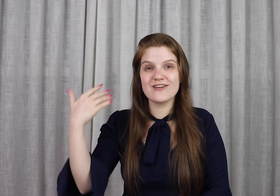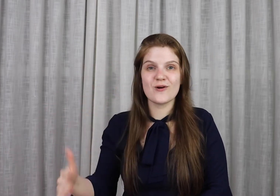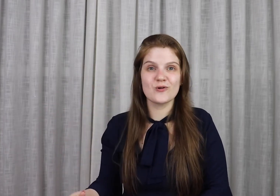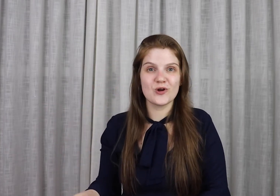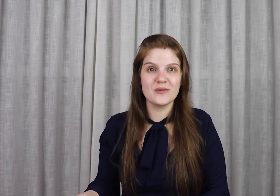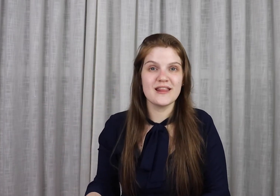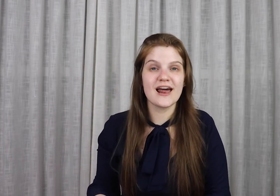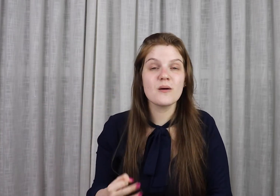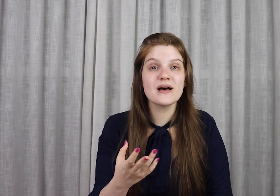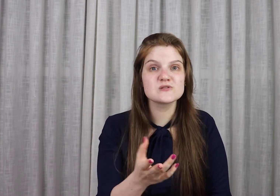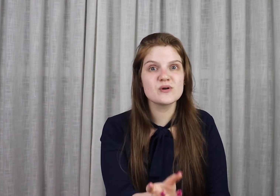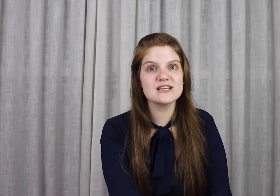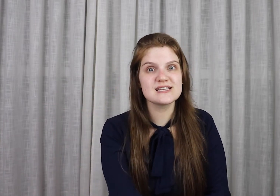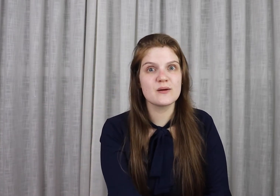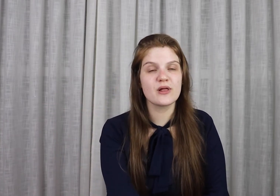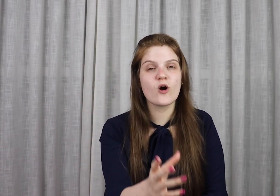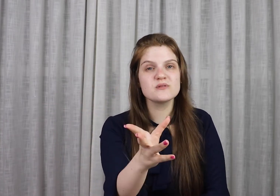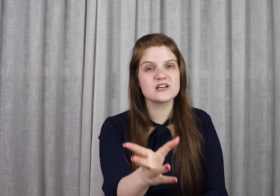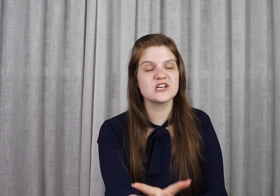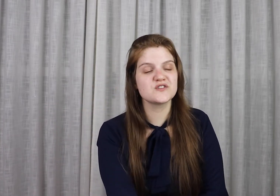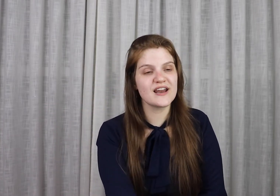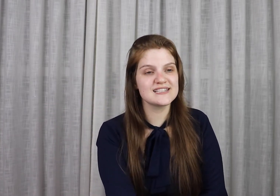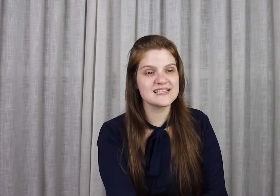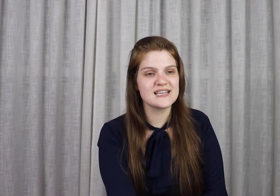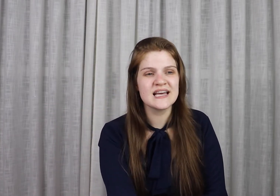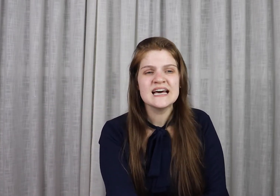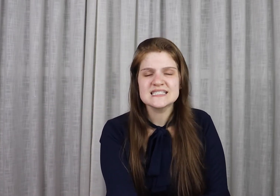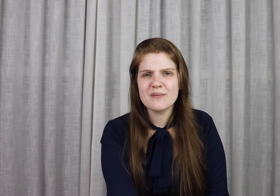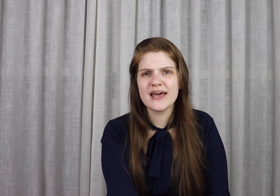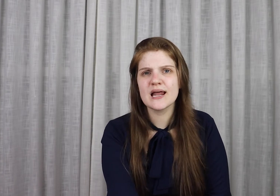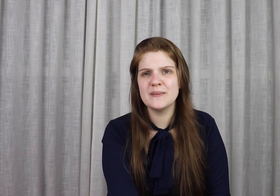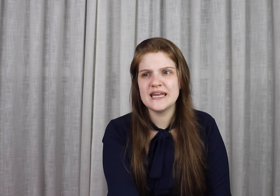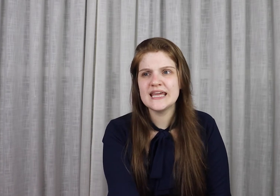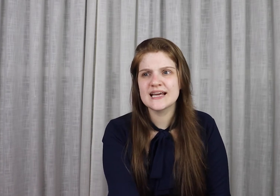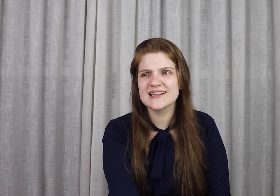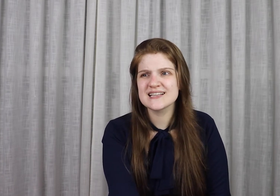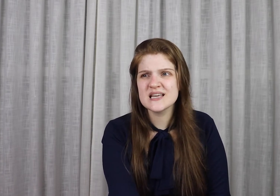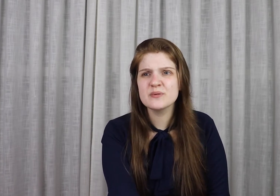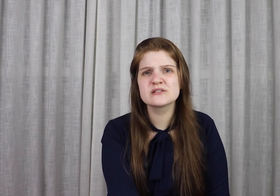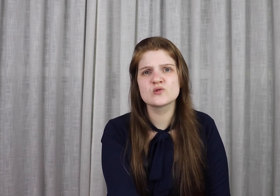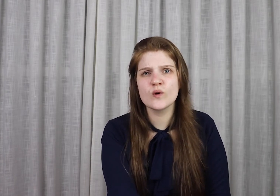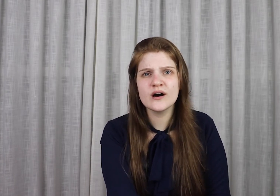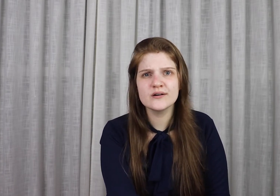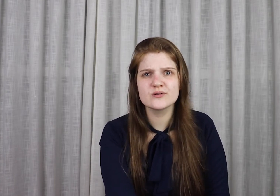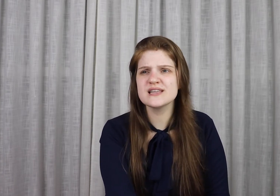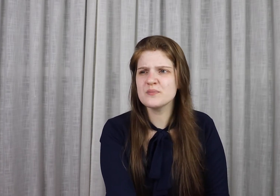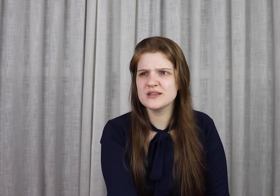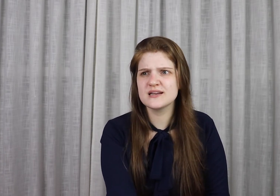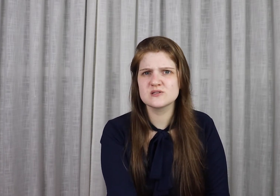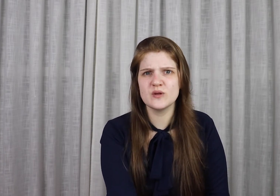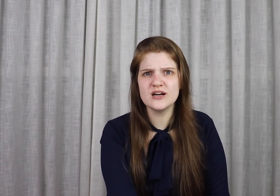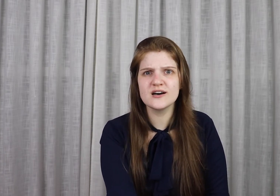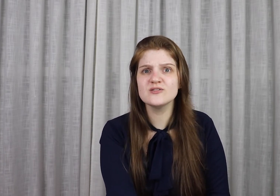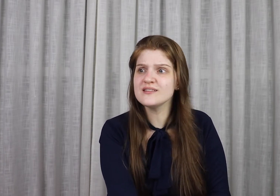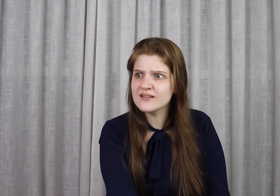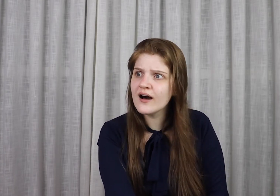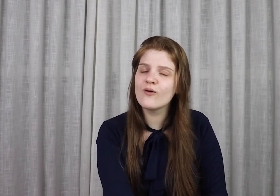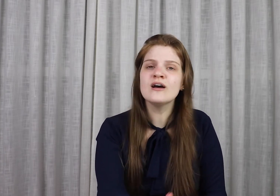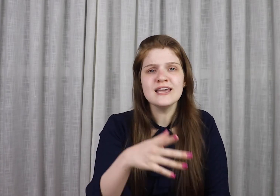com o nome dela, mas, por exemplo, é como se a gente falasse assim, sabe aquela menina que tá sempre suando, sempre transpirando? Então, e